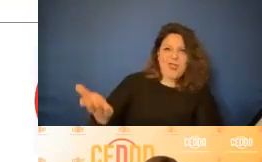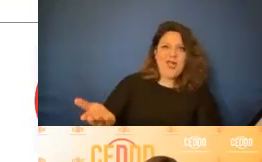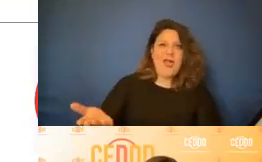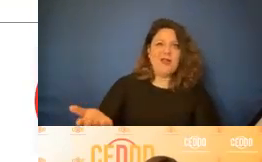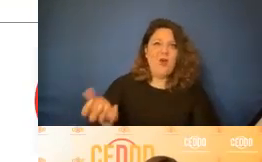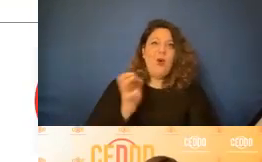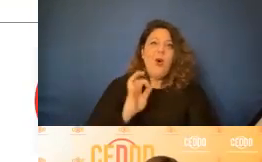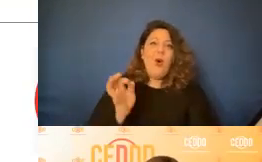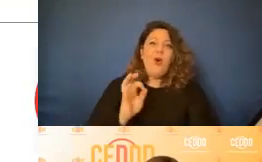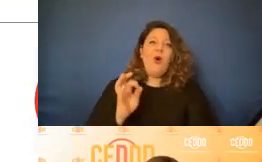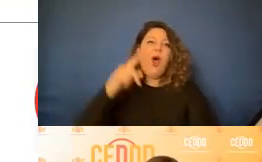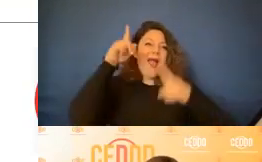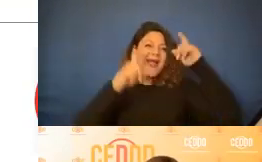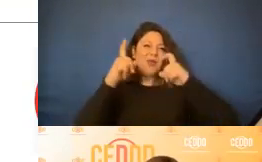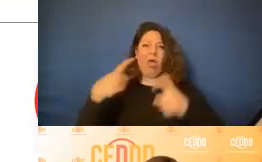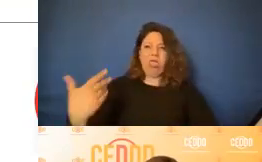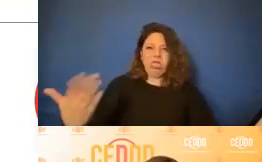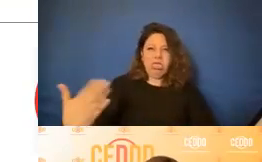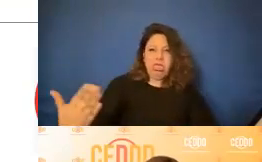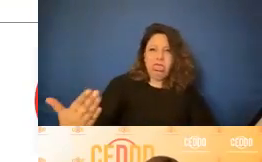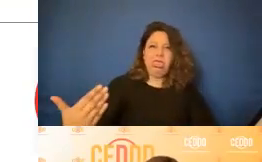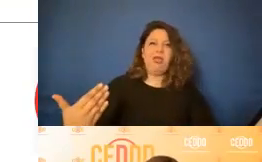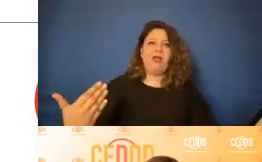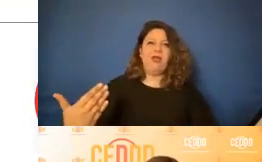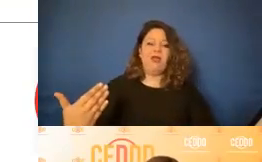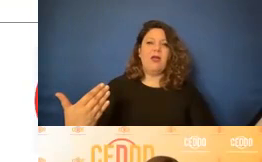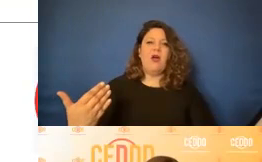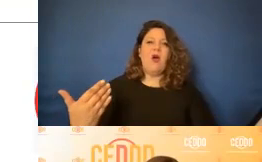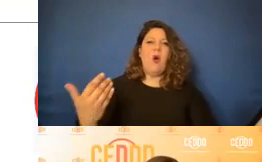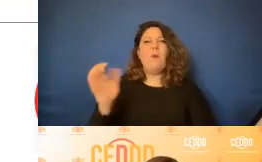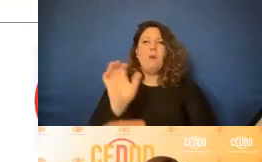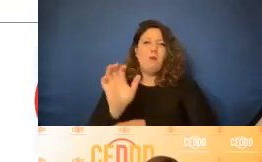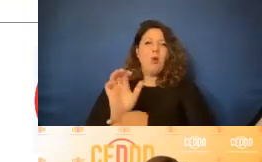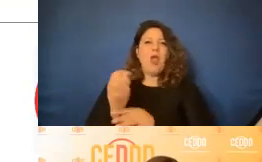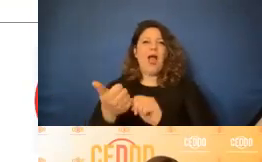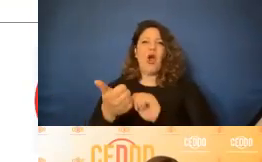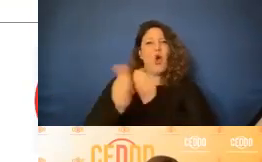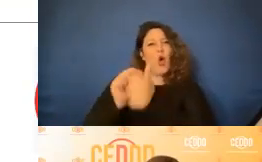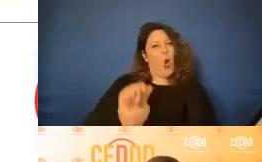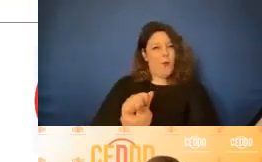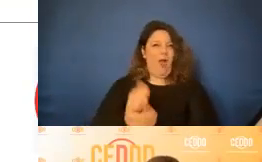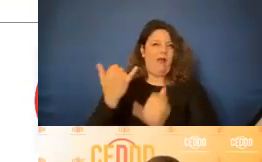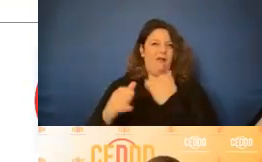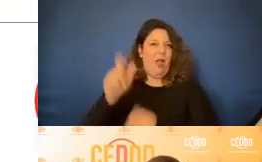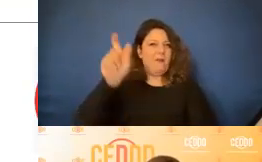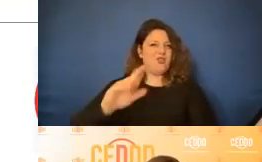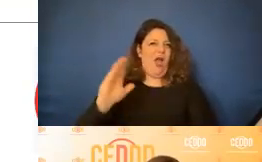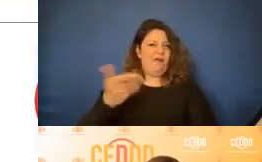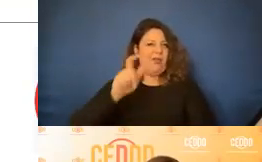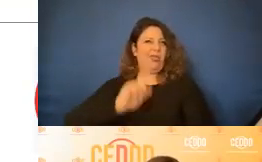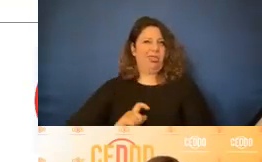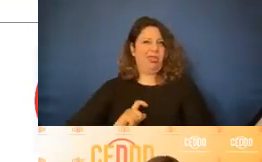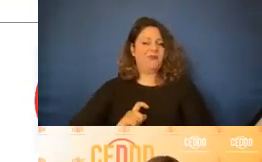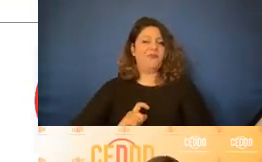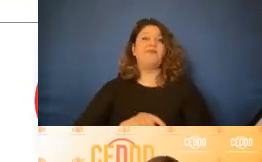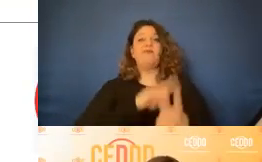manifestaciones gestuales de desprecio, imitaciones de tipo burlesco que hacen daño a la persona acosada. Físicas pues serían